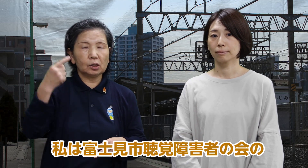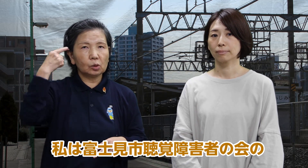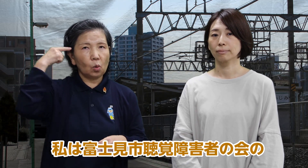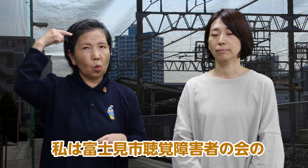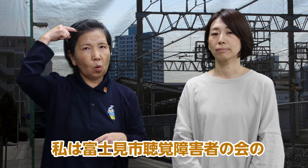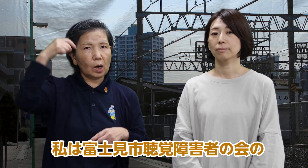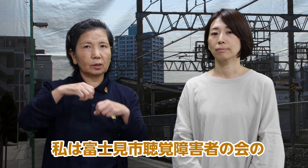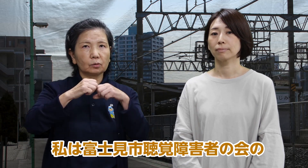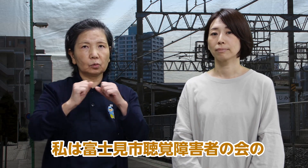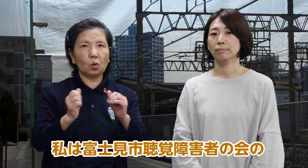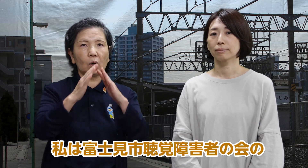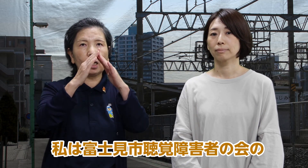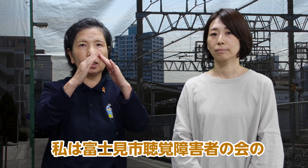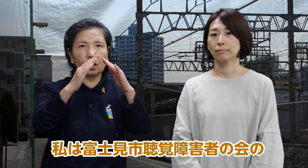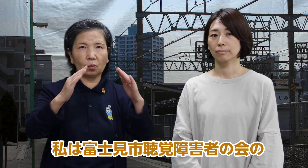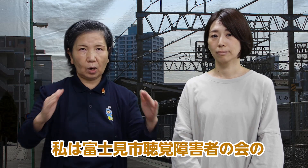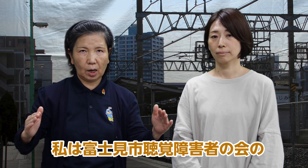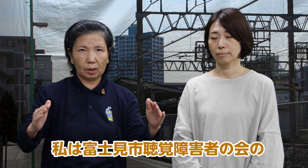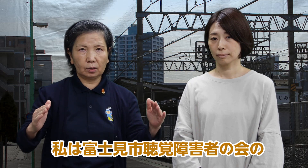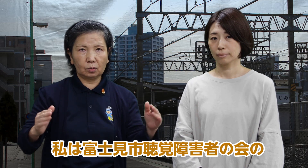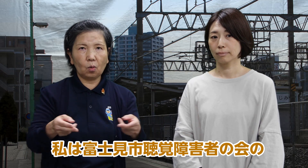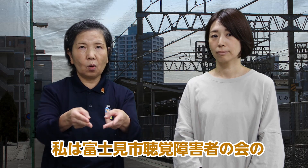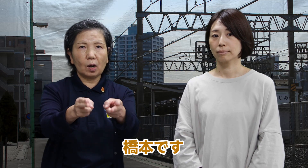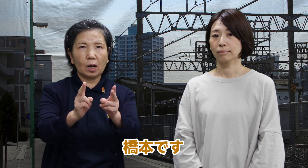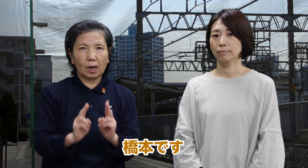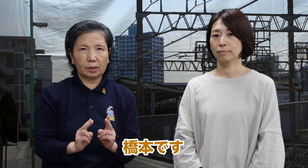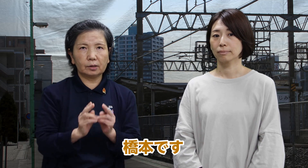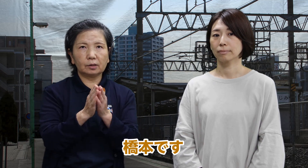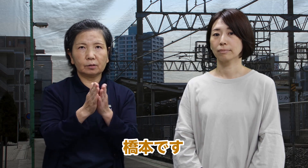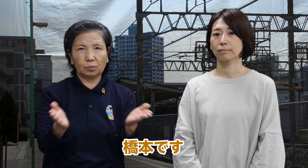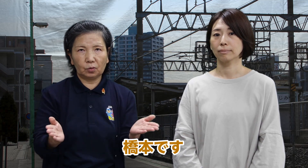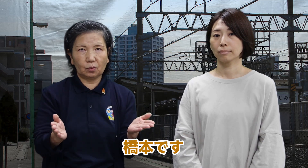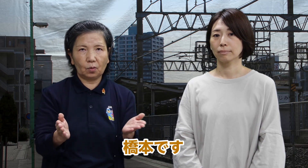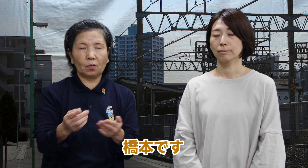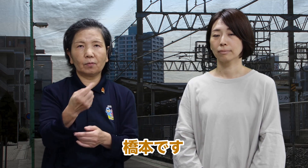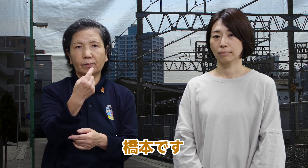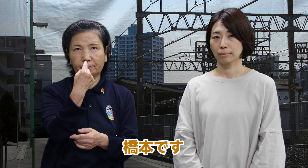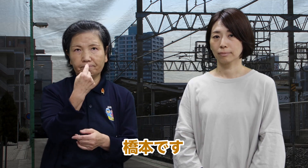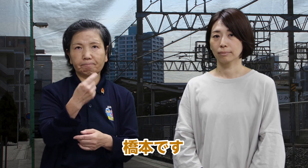市聴覚障害者の会の橋本です。